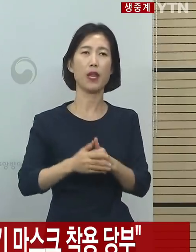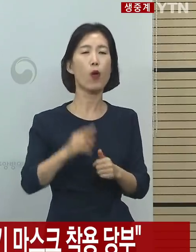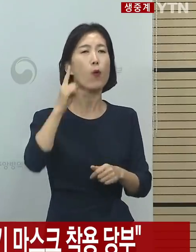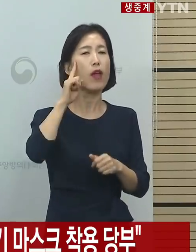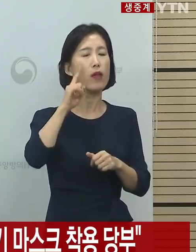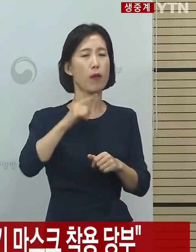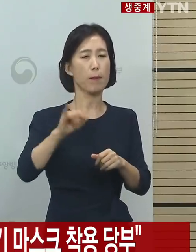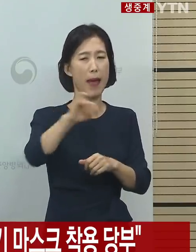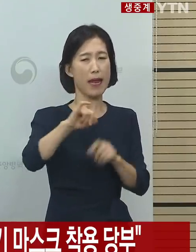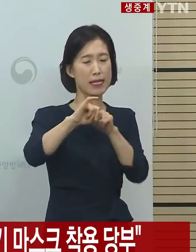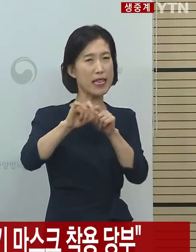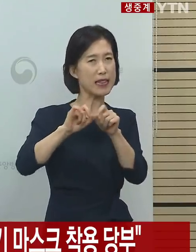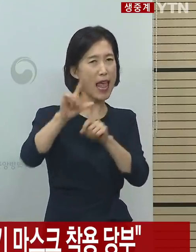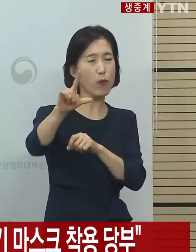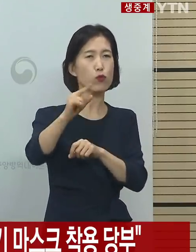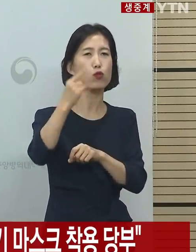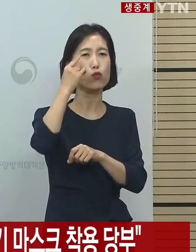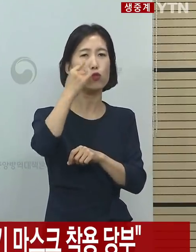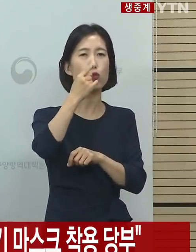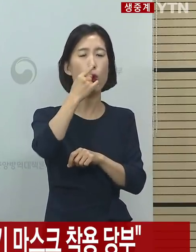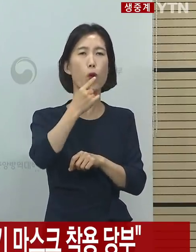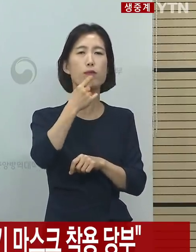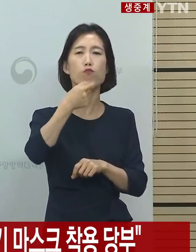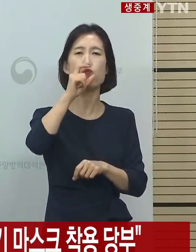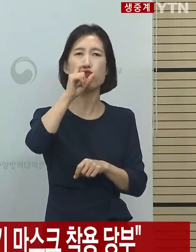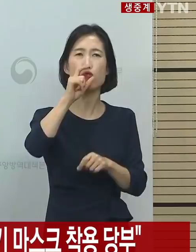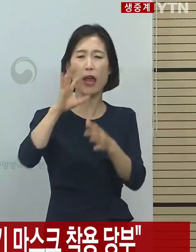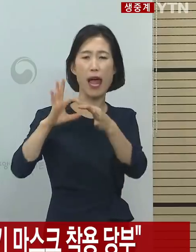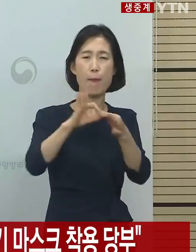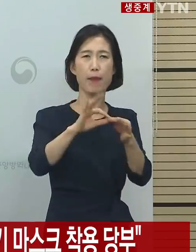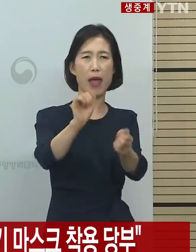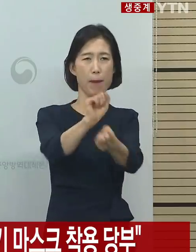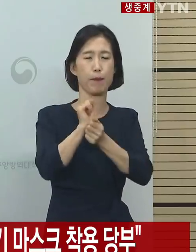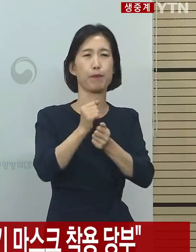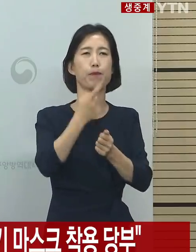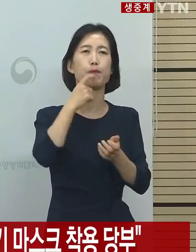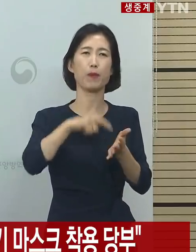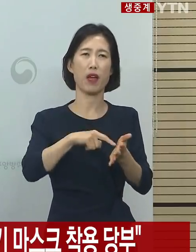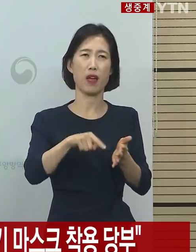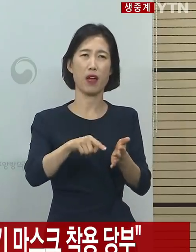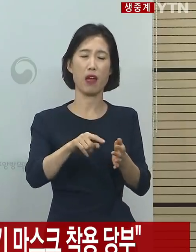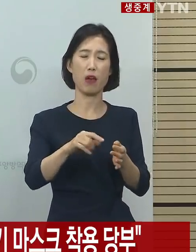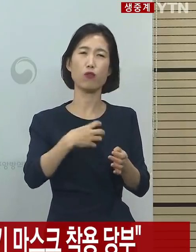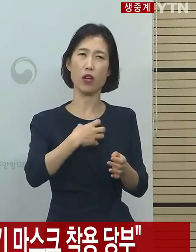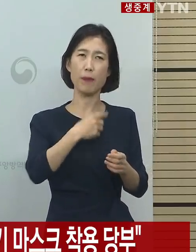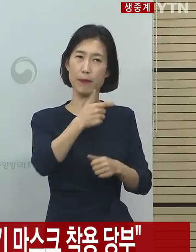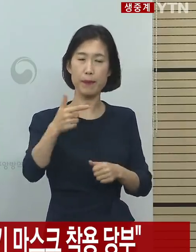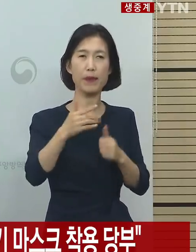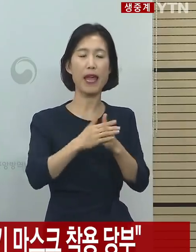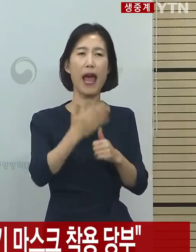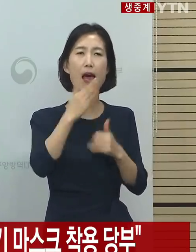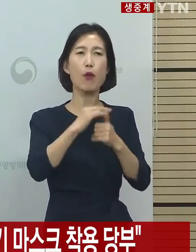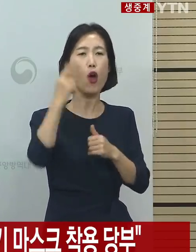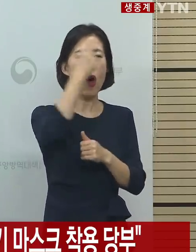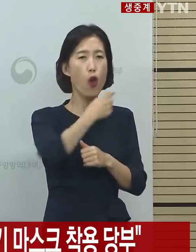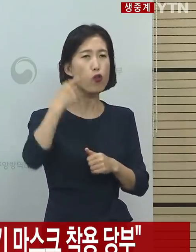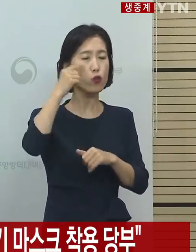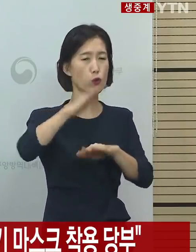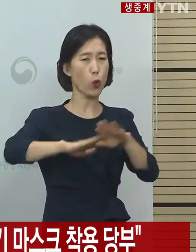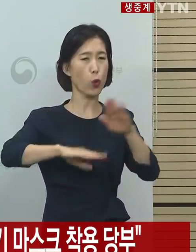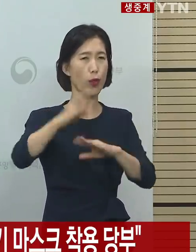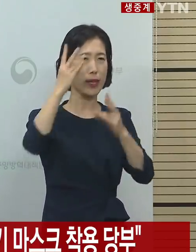바이러스가 손을 통해서 눈, 코, 입의 점막을 통해서 바이러스가 침투하기 때문에 가급적 얼굴을 만지지 않는